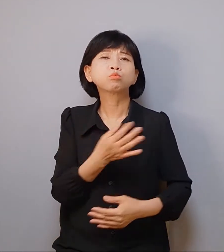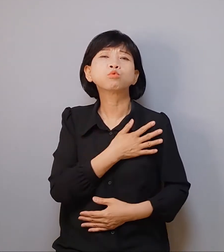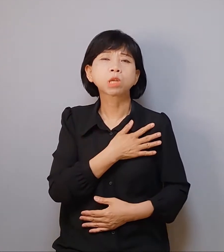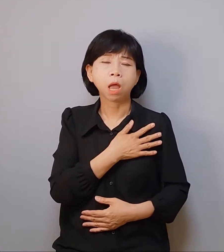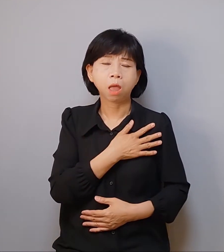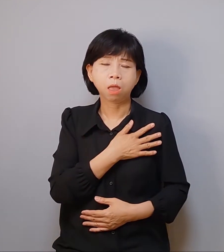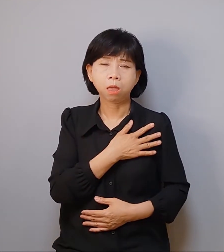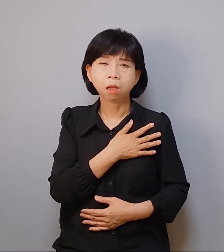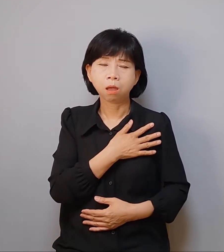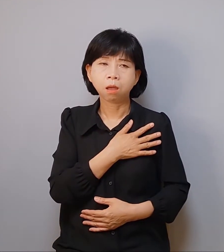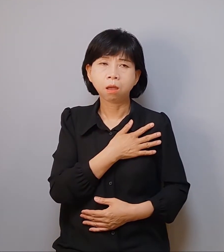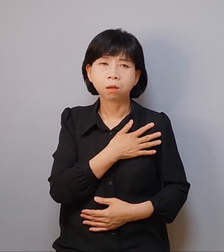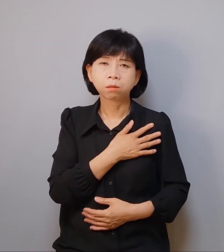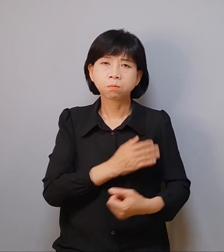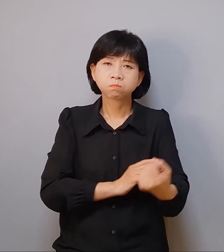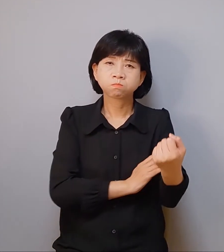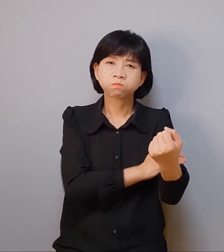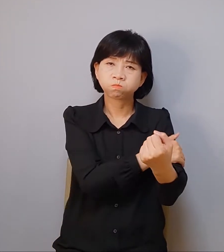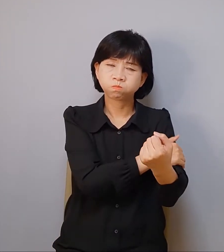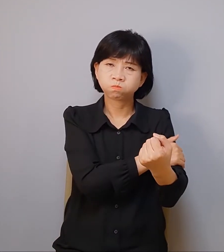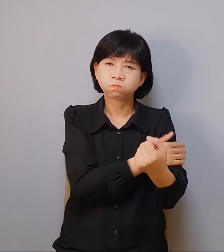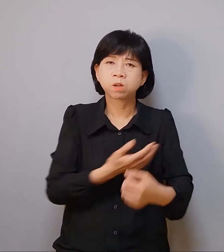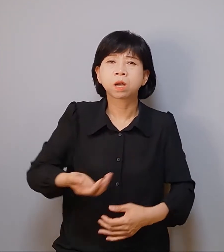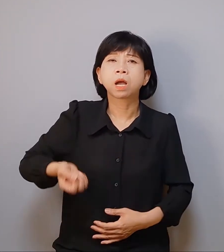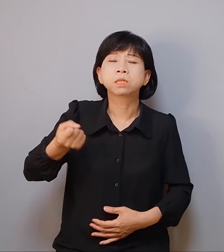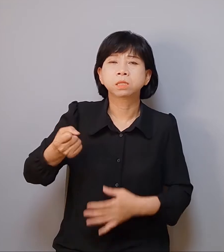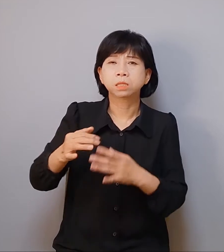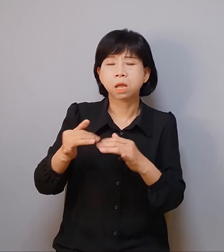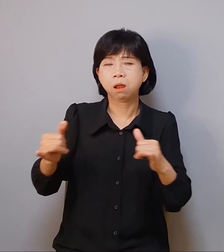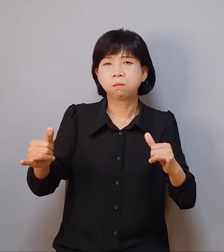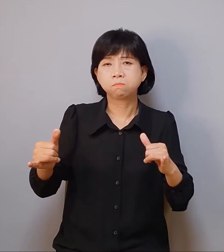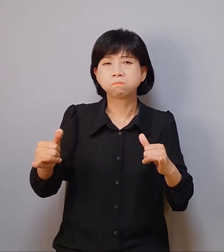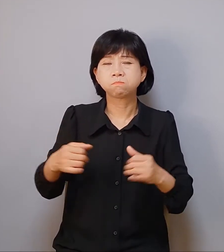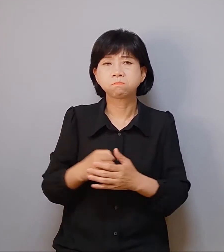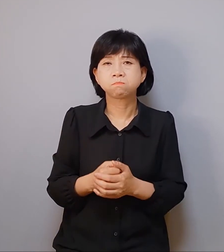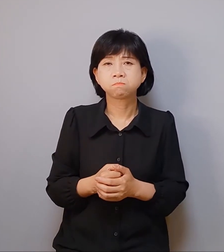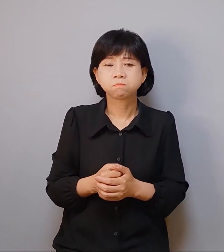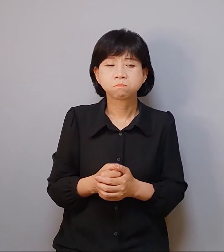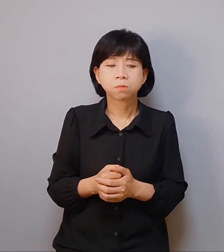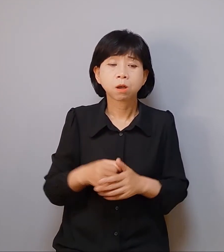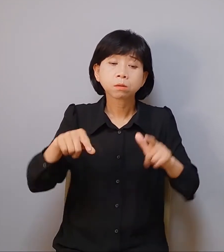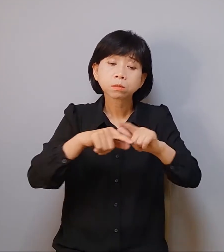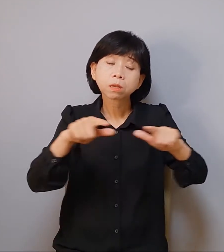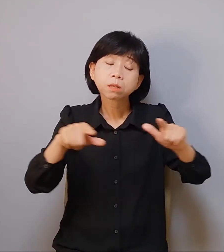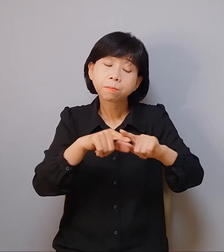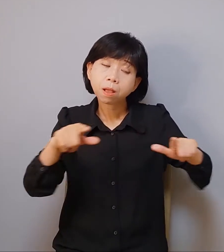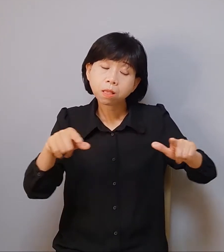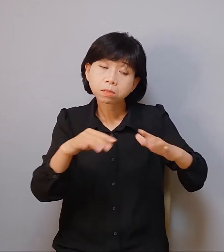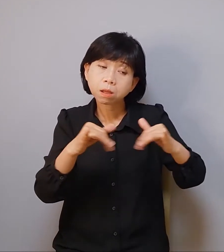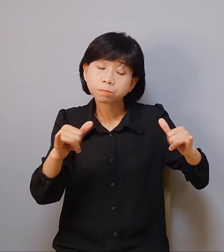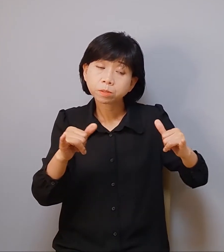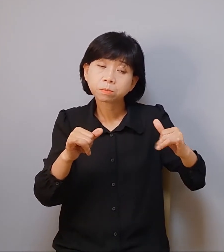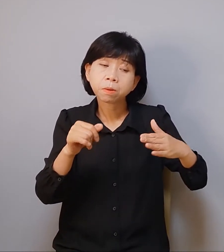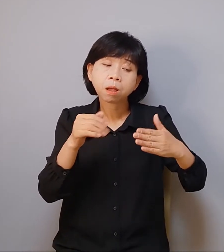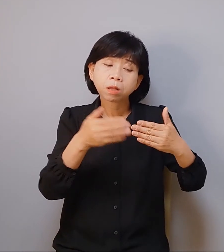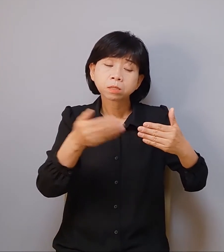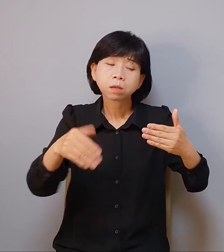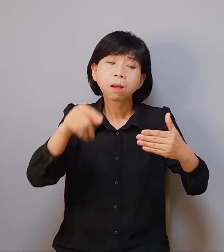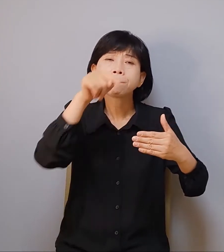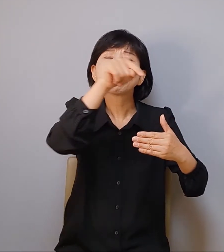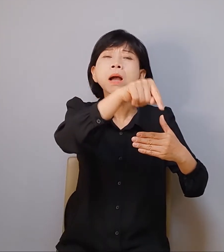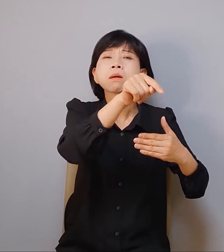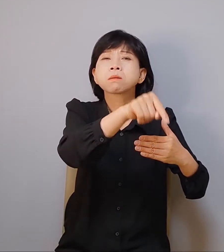힘겨나 있는 사람들이 성 안에, 보통 일반 백성들은 성 바깥에 이렇게 살았잖아요. 성을 보호하기